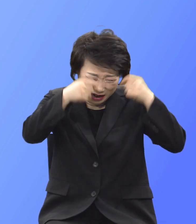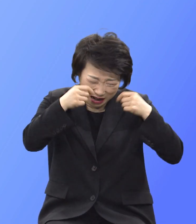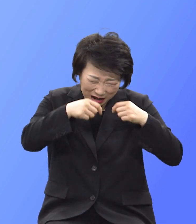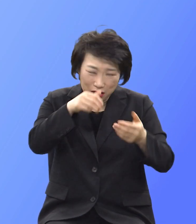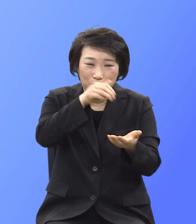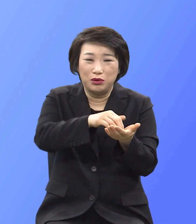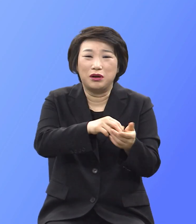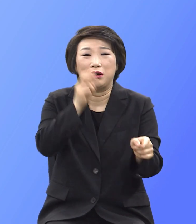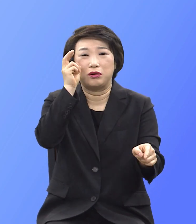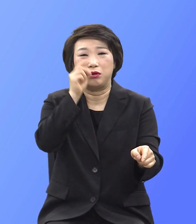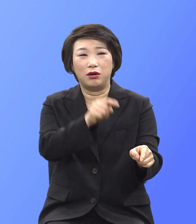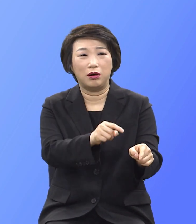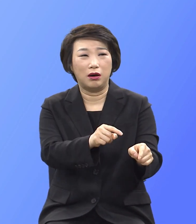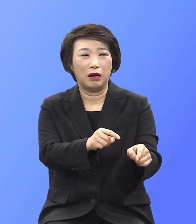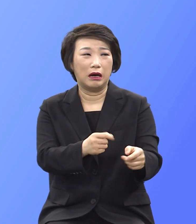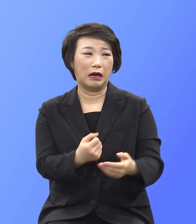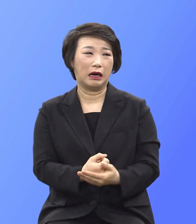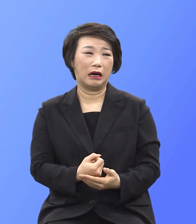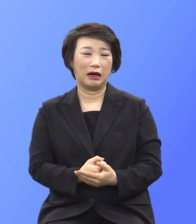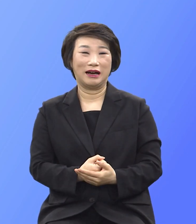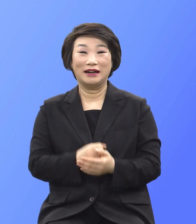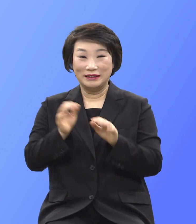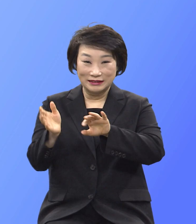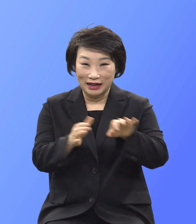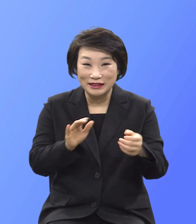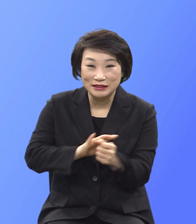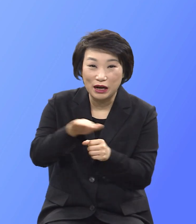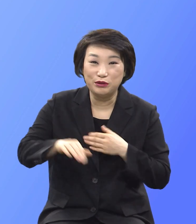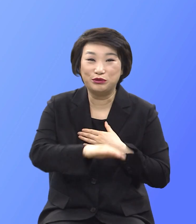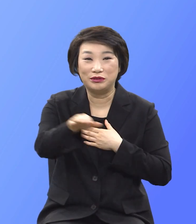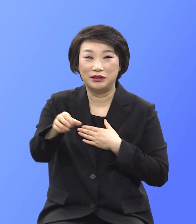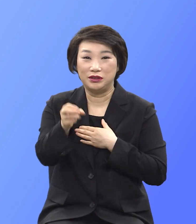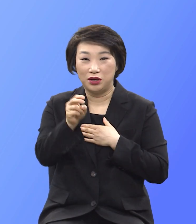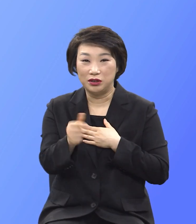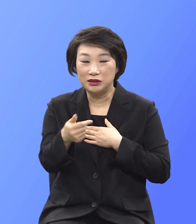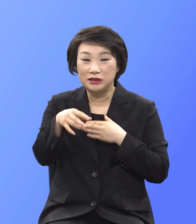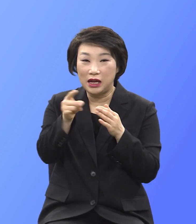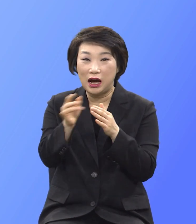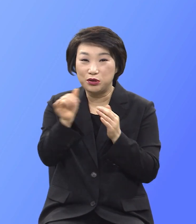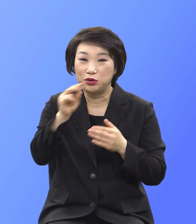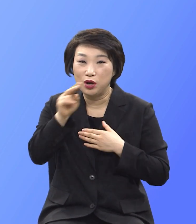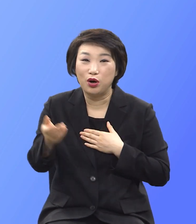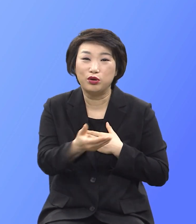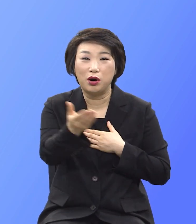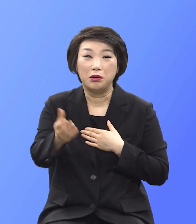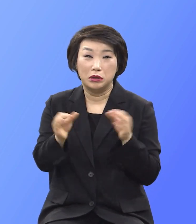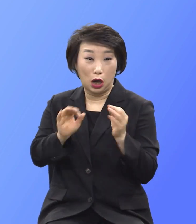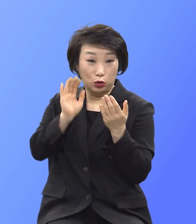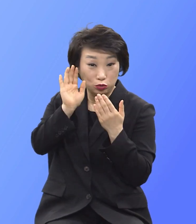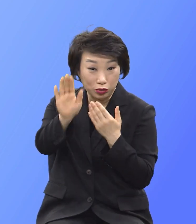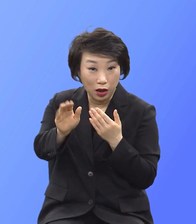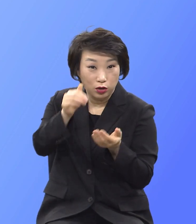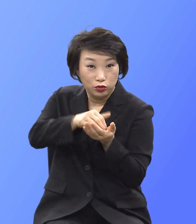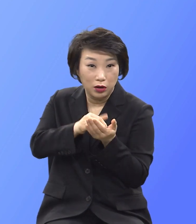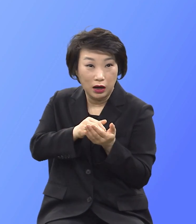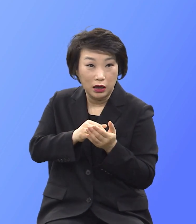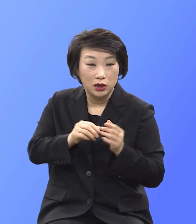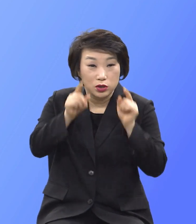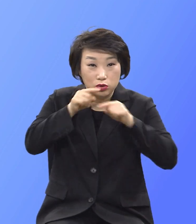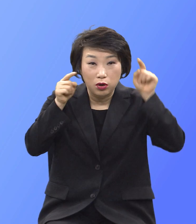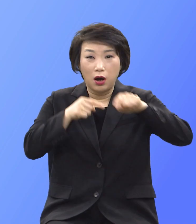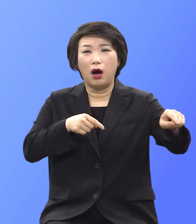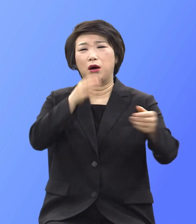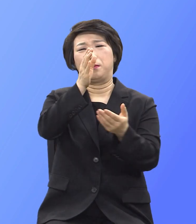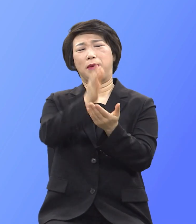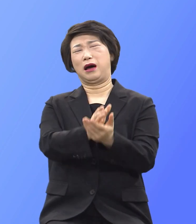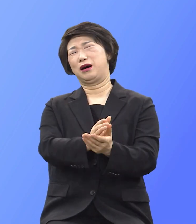통곡하며 후회하고 있지 않습니까? 사랑하는 연세가족이요, 우린 정말로 잠시 후에 후회할 지옥만은